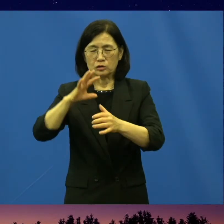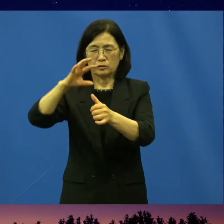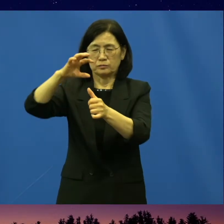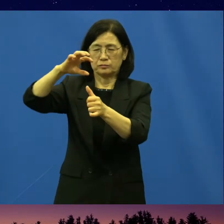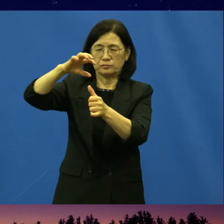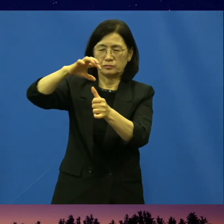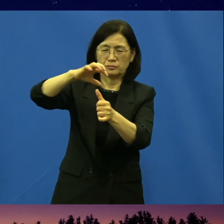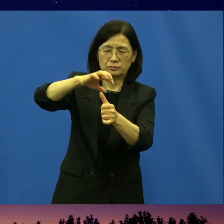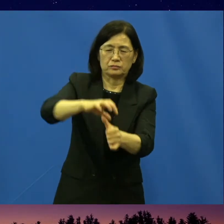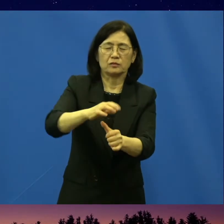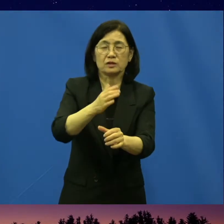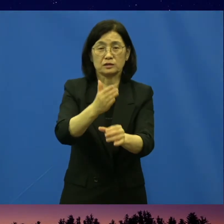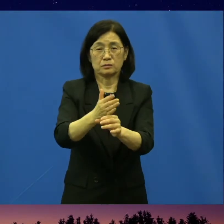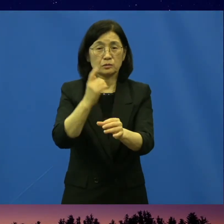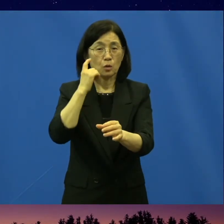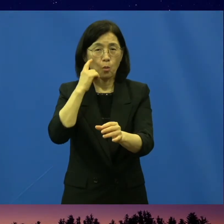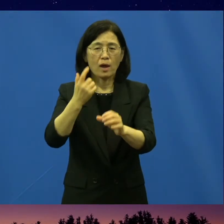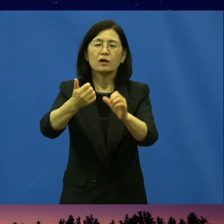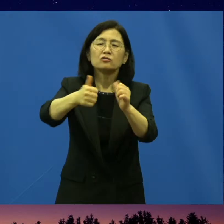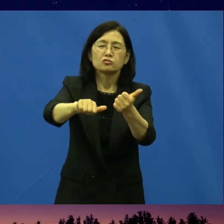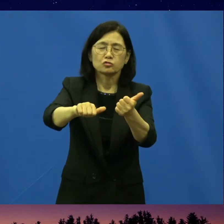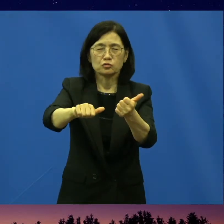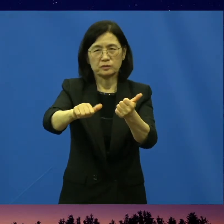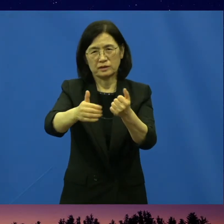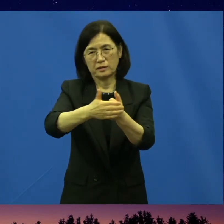두려움, 원초적인 본질적인 두려움.